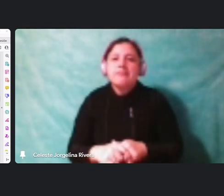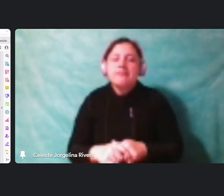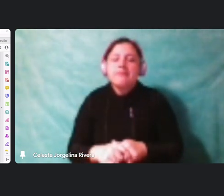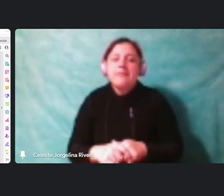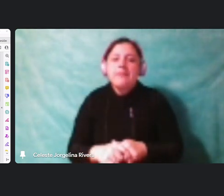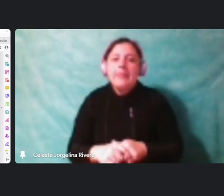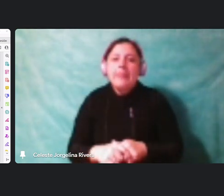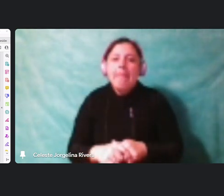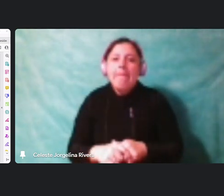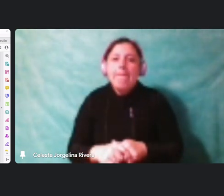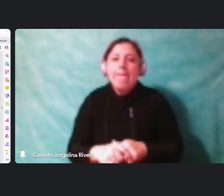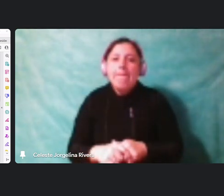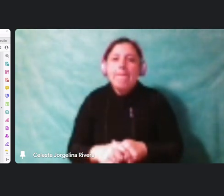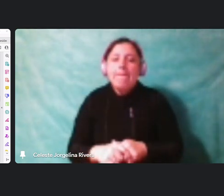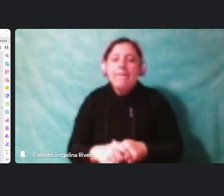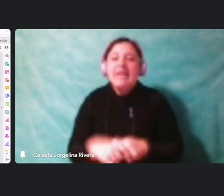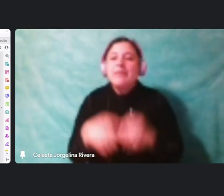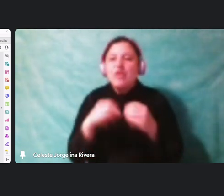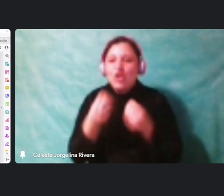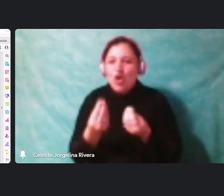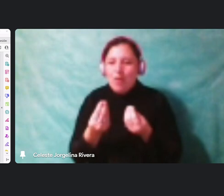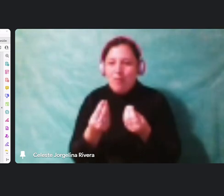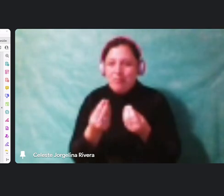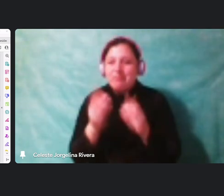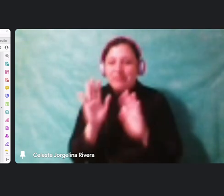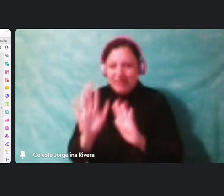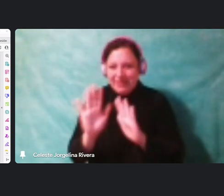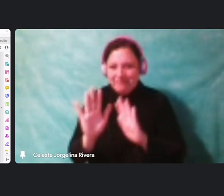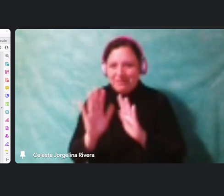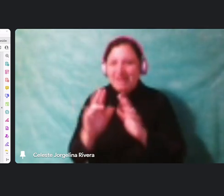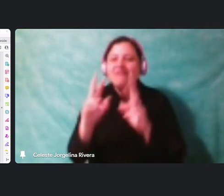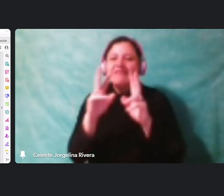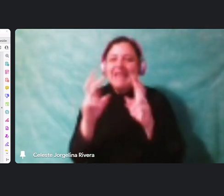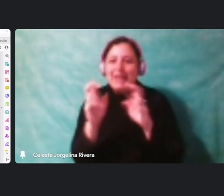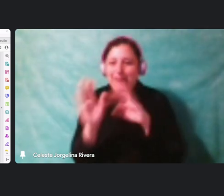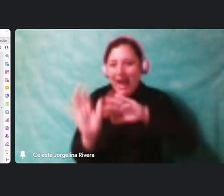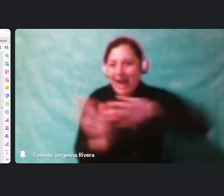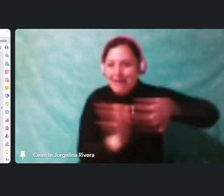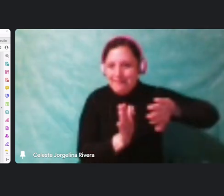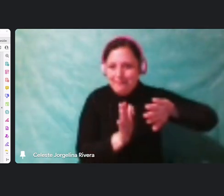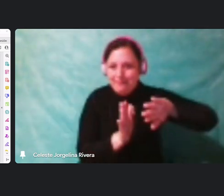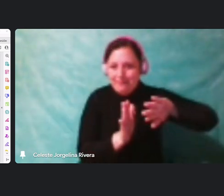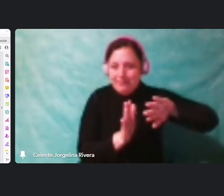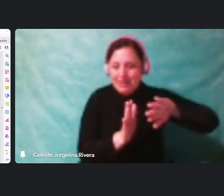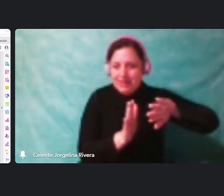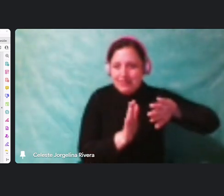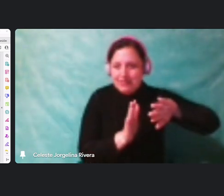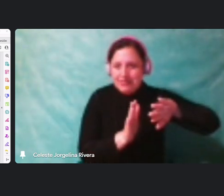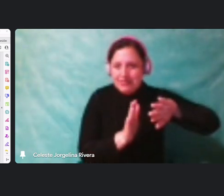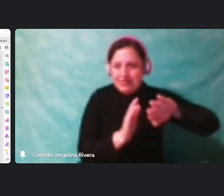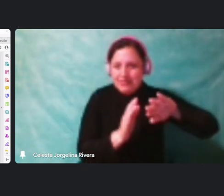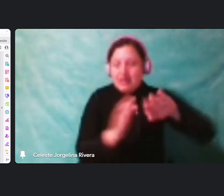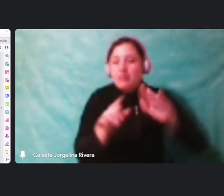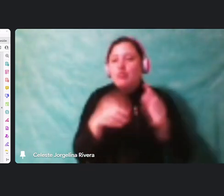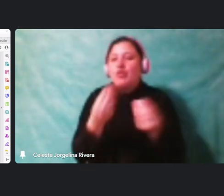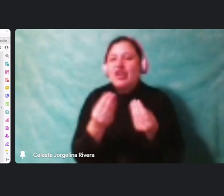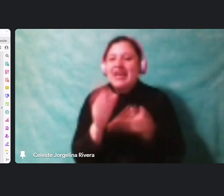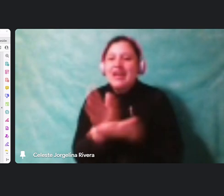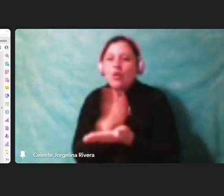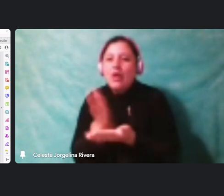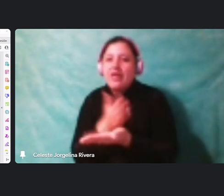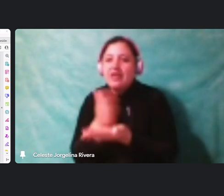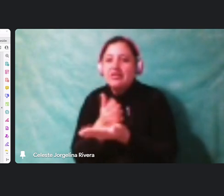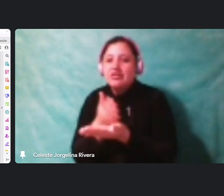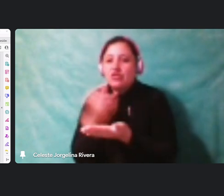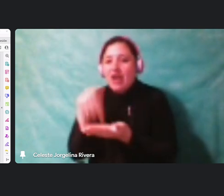lo vamos a sistematizar como un tema aparte, vieron que sigue del cuadernillo, ING. Y eso entra con frase